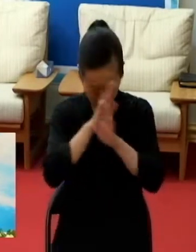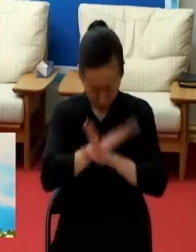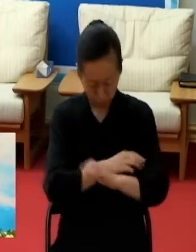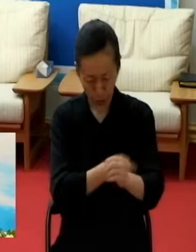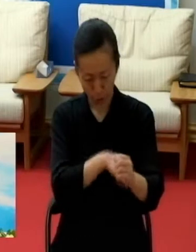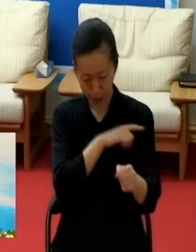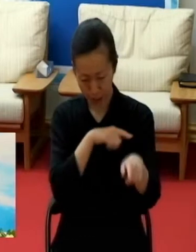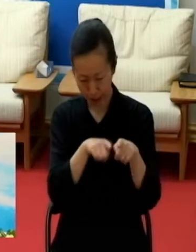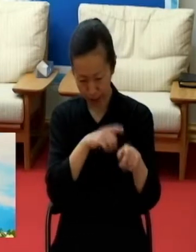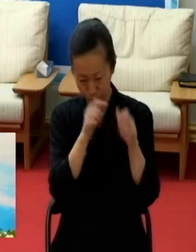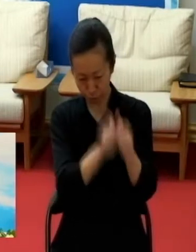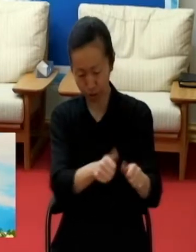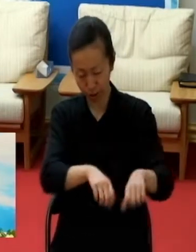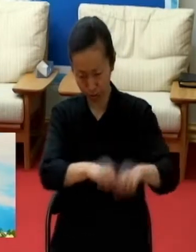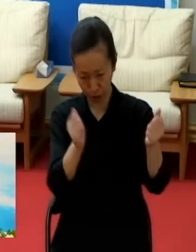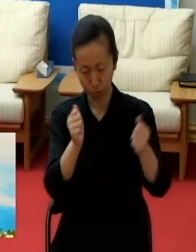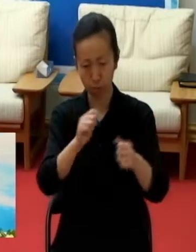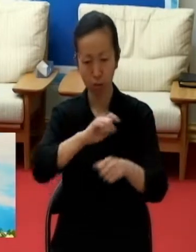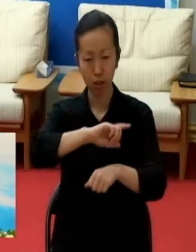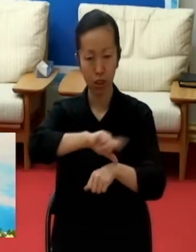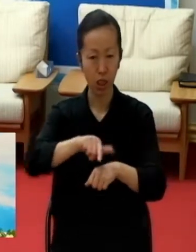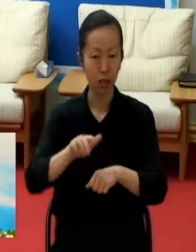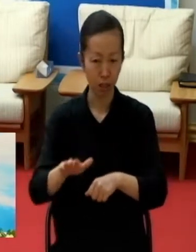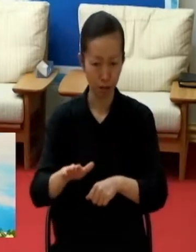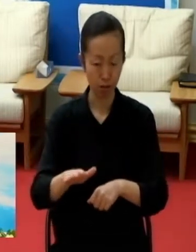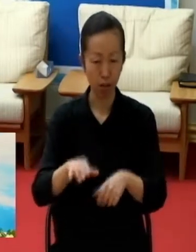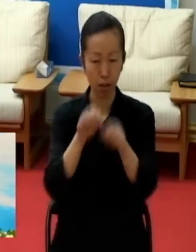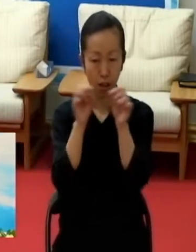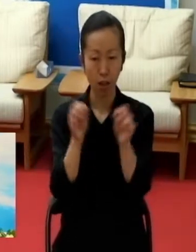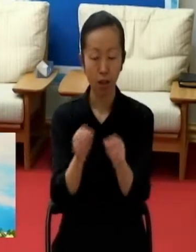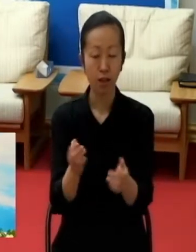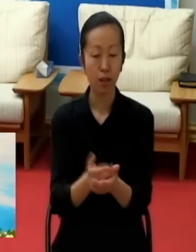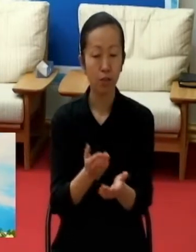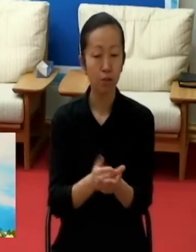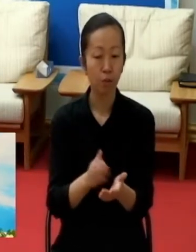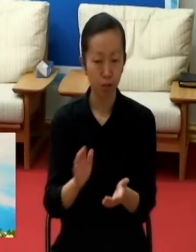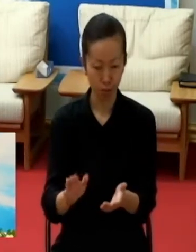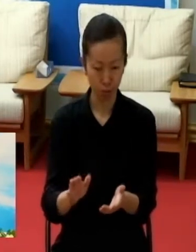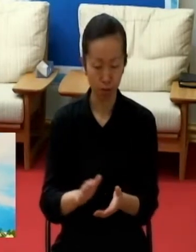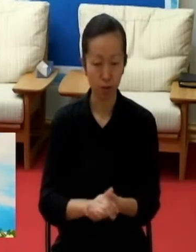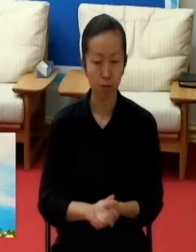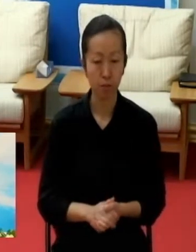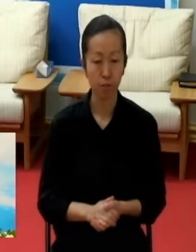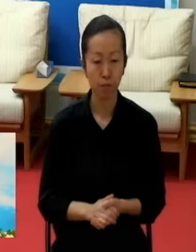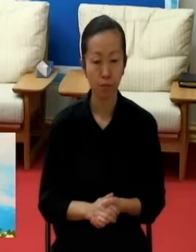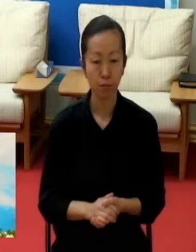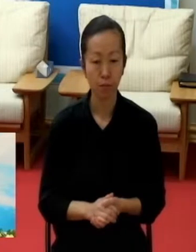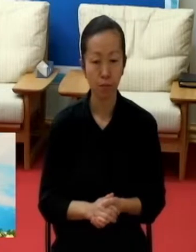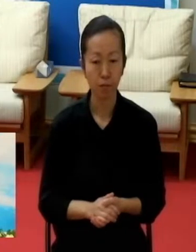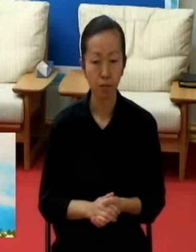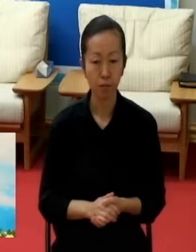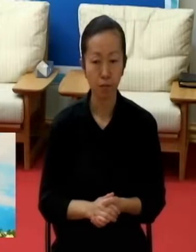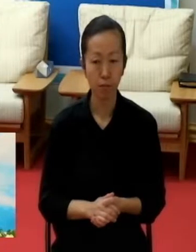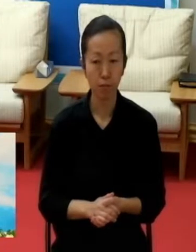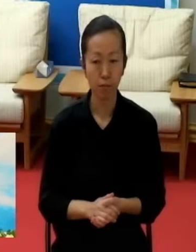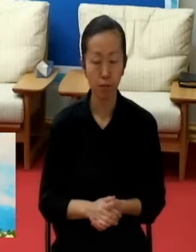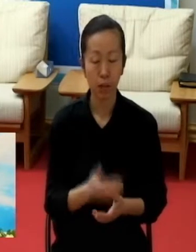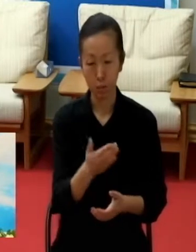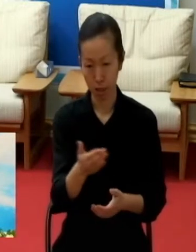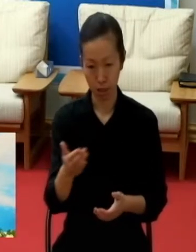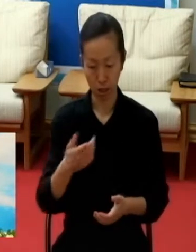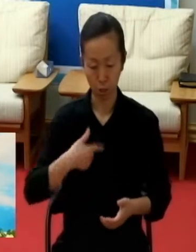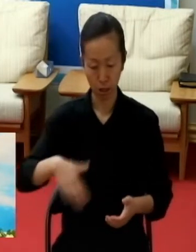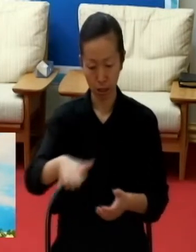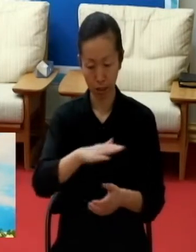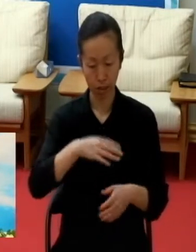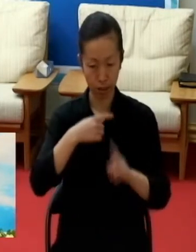勢を打ち砕く時間です。 결론입니다. 結論です。 여러분, 우리는 그리스도 예수의 피로 구원을 받은 하나님의 자녀들입니다. 皆さん、私た